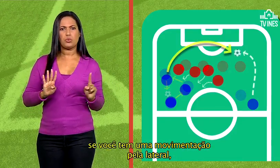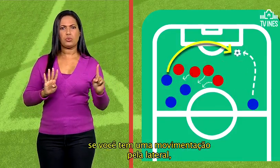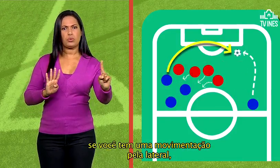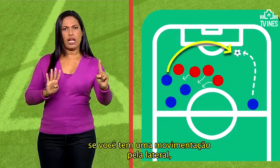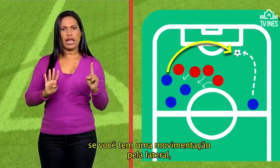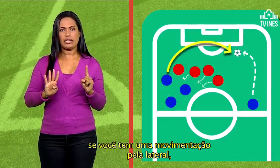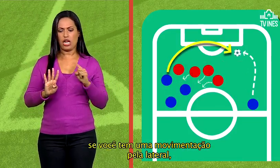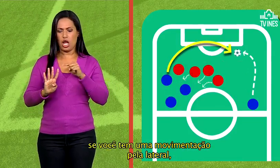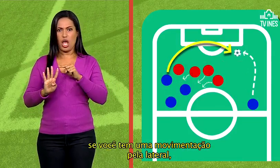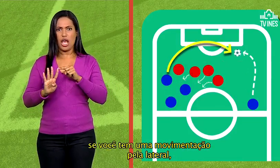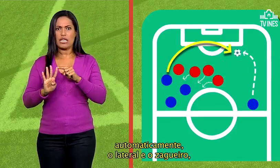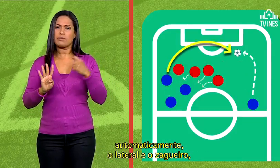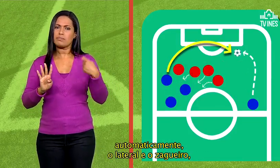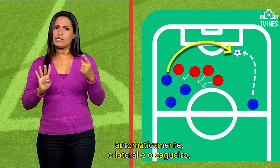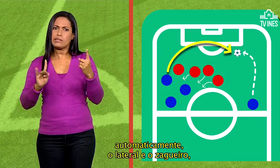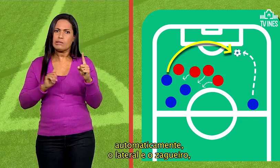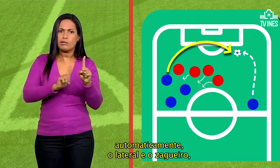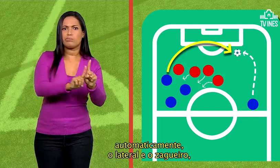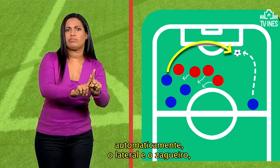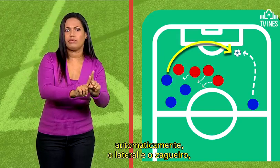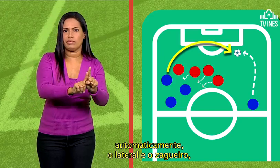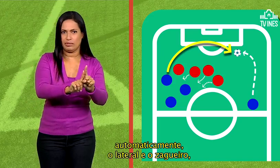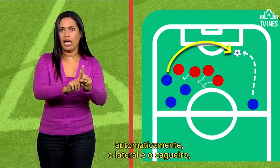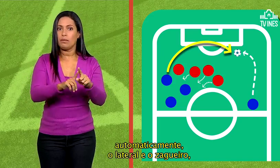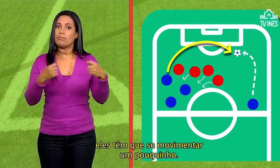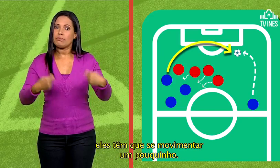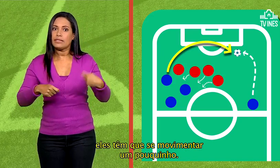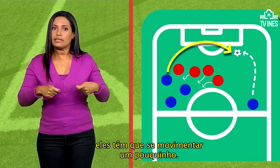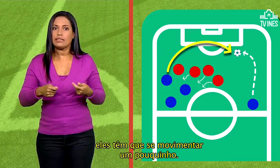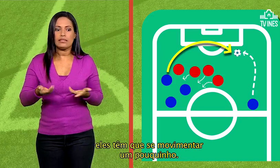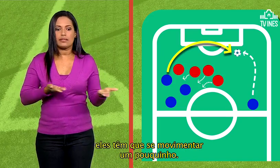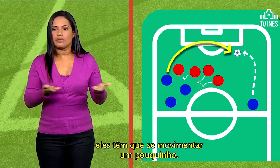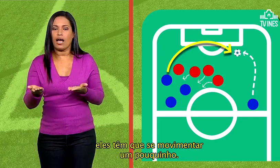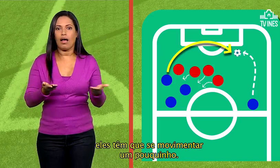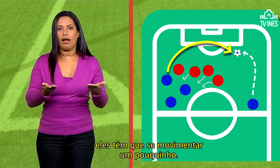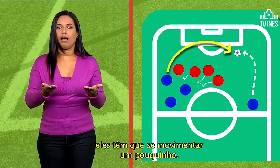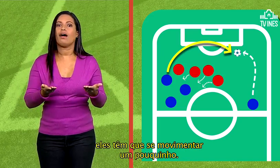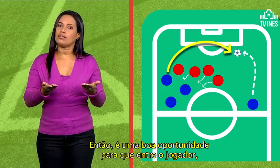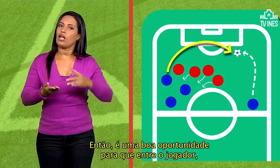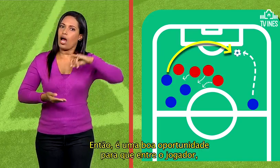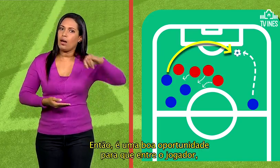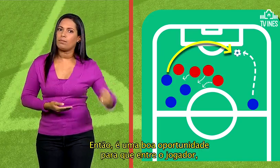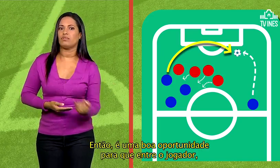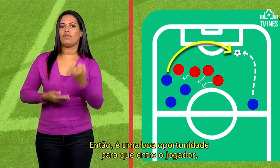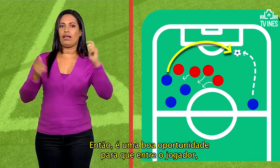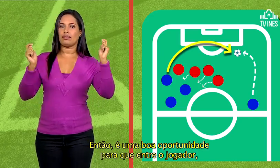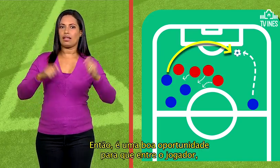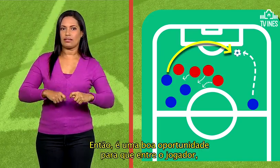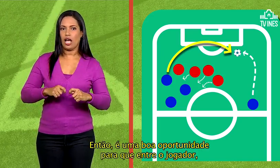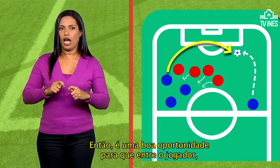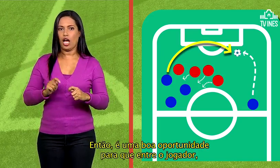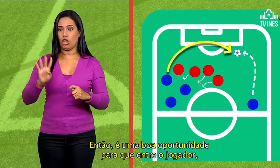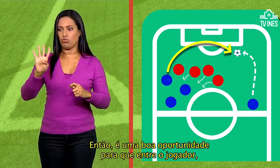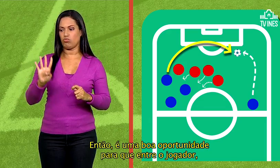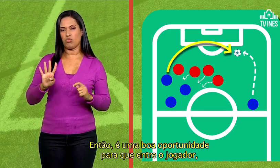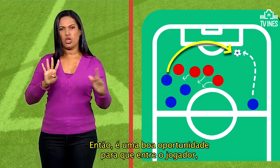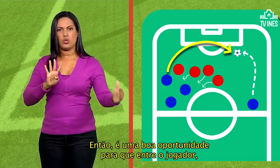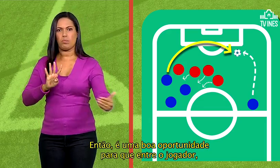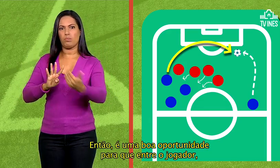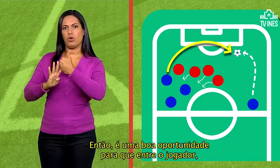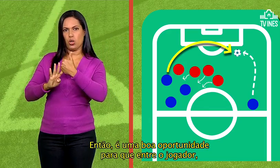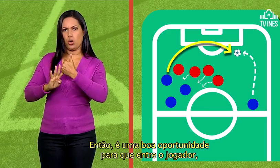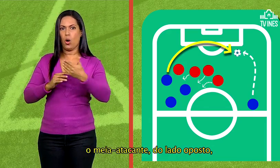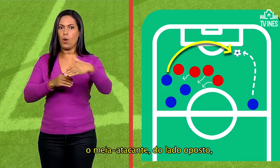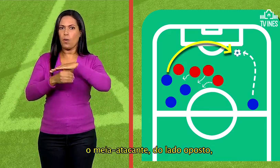você tem uma movimentação pela lateral, automaticamente o lateral e o zagueiro, eles têm que se movimentar um pouquinho, então é uma boa oportunidade para que